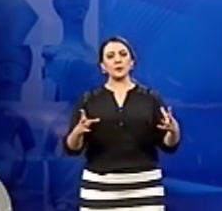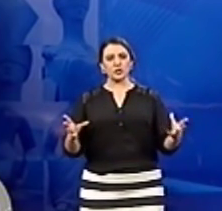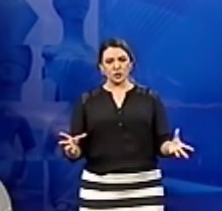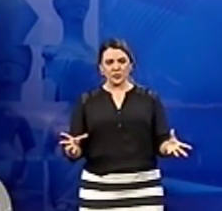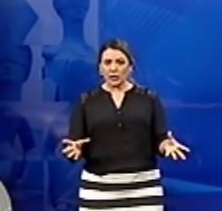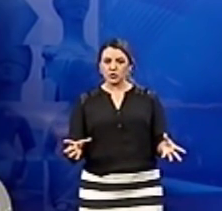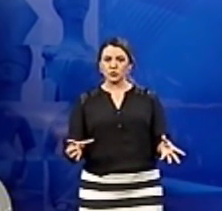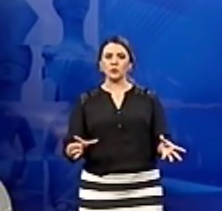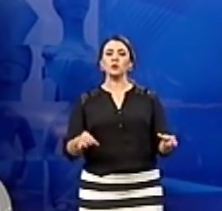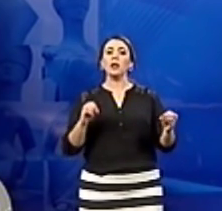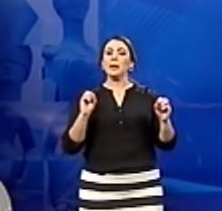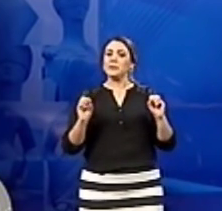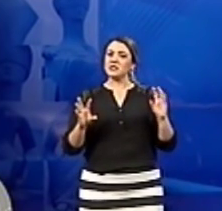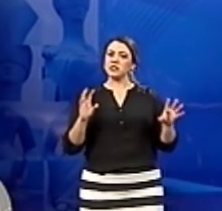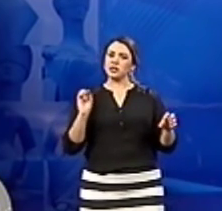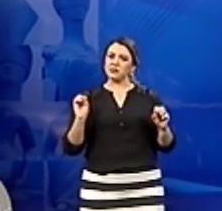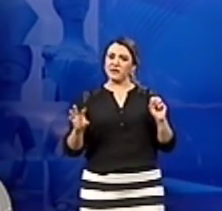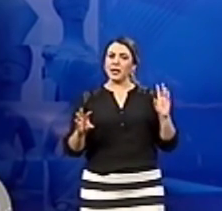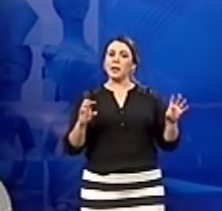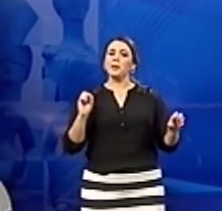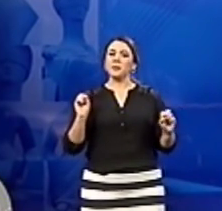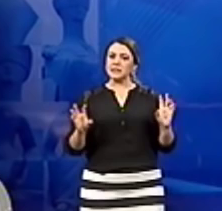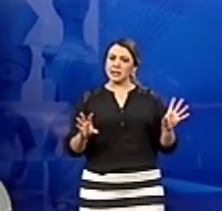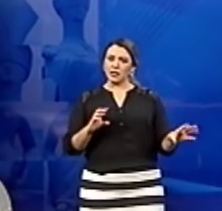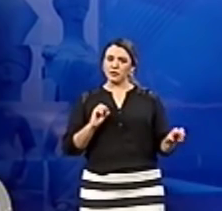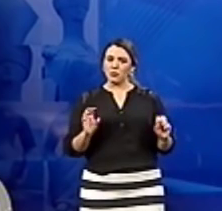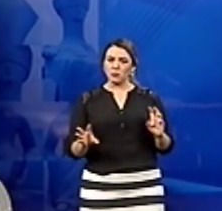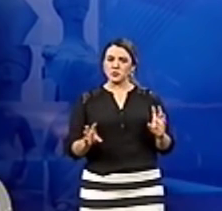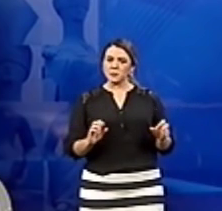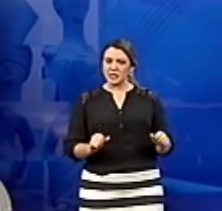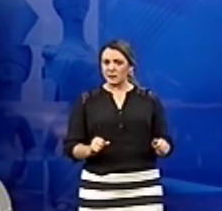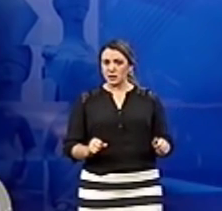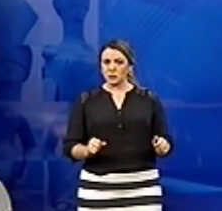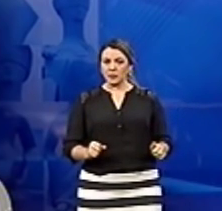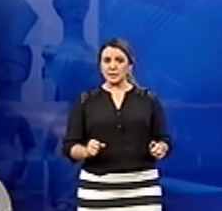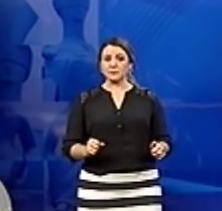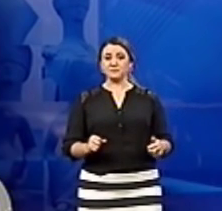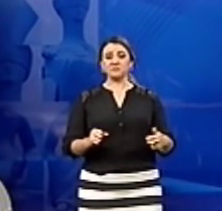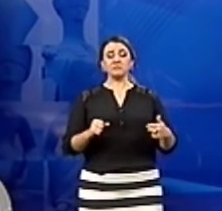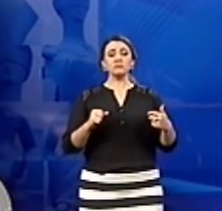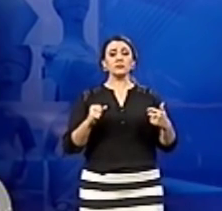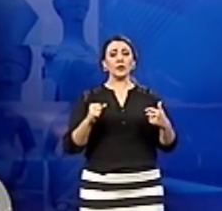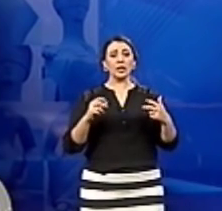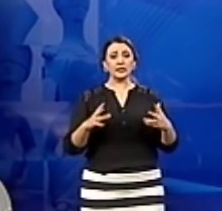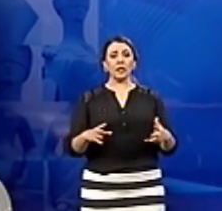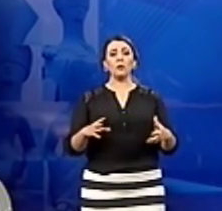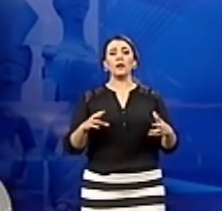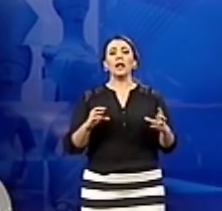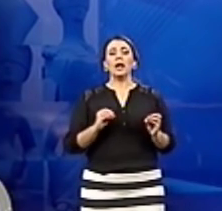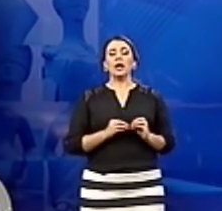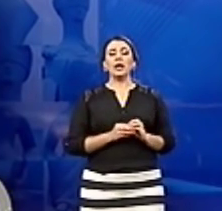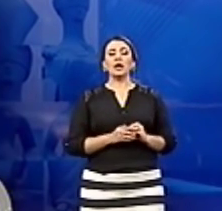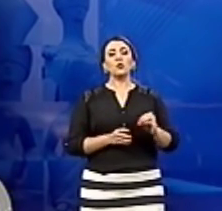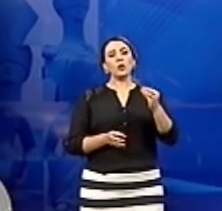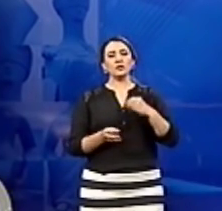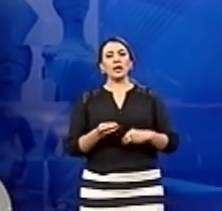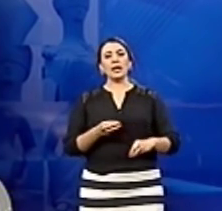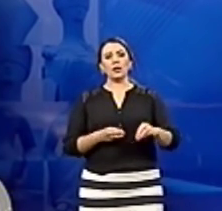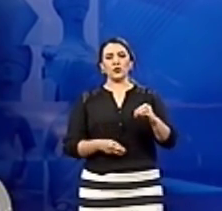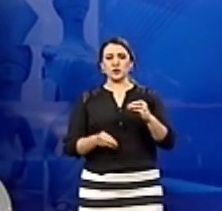da gente falar de tudo, mas a gente vai pincelando algumas observações. Então, quando a